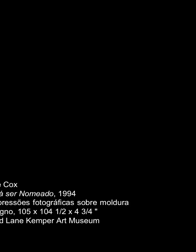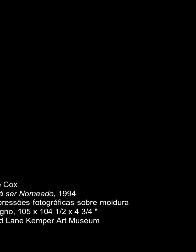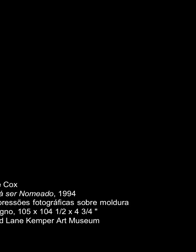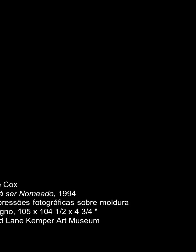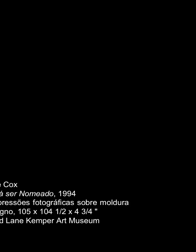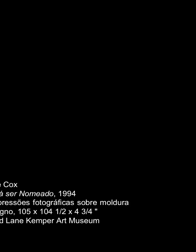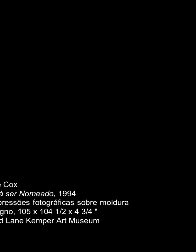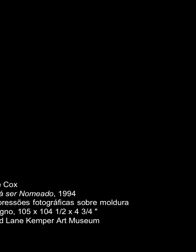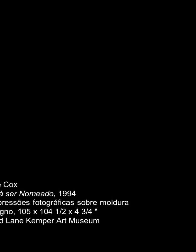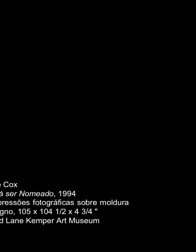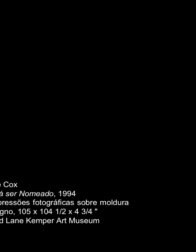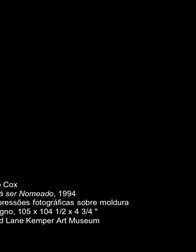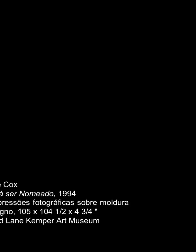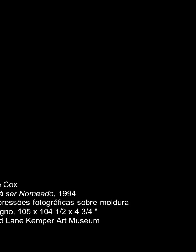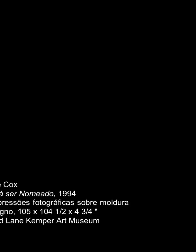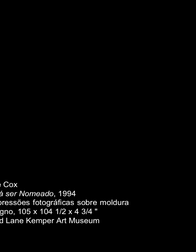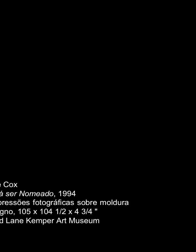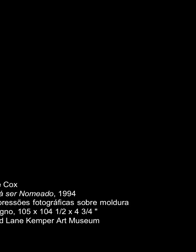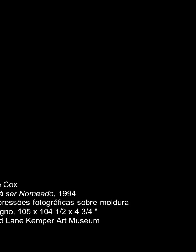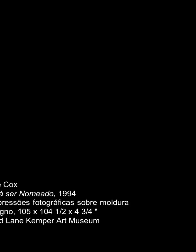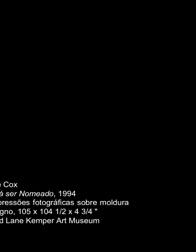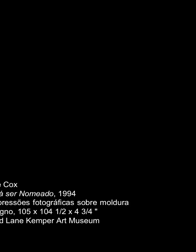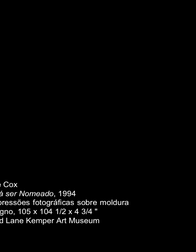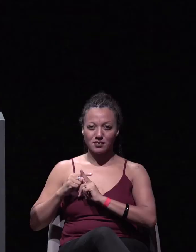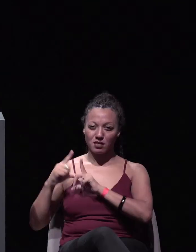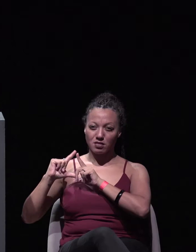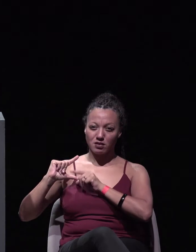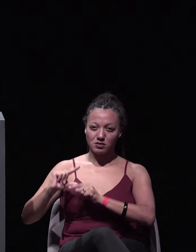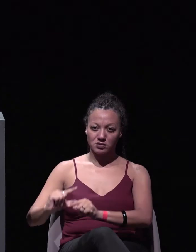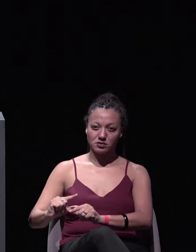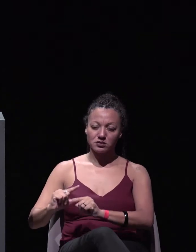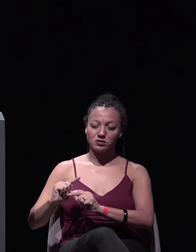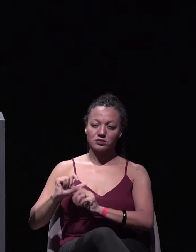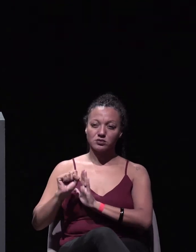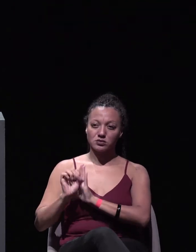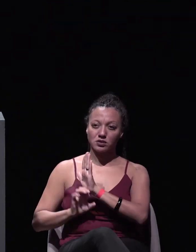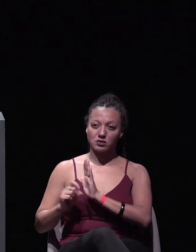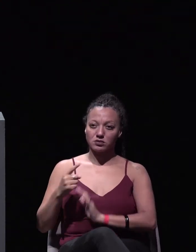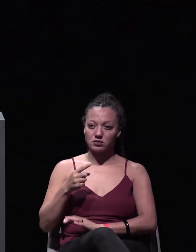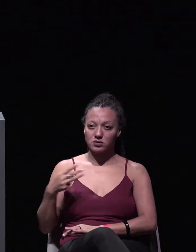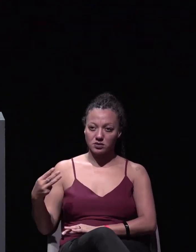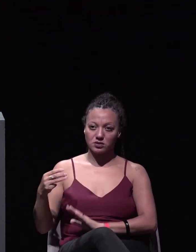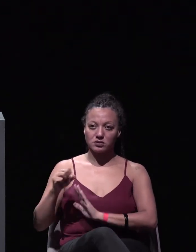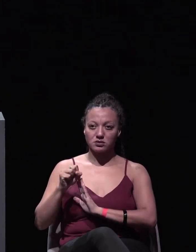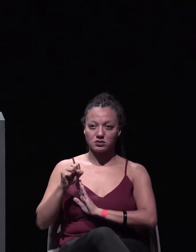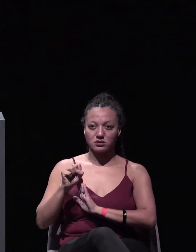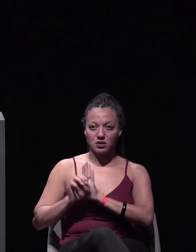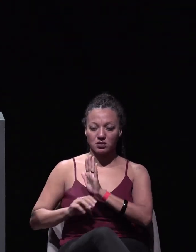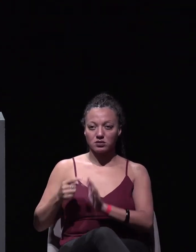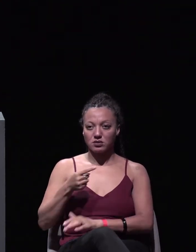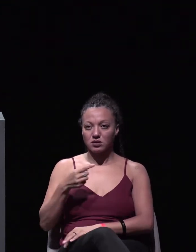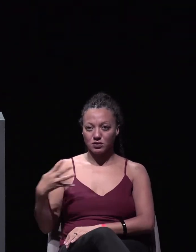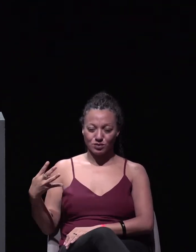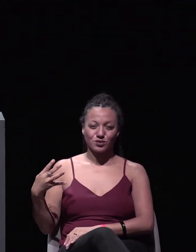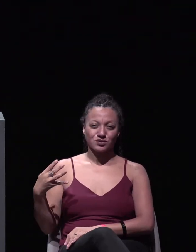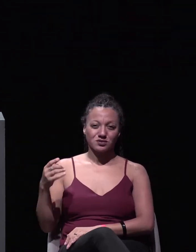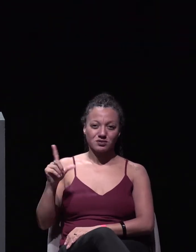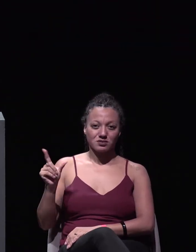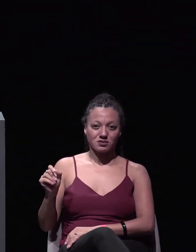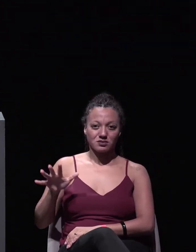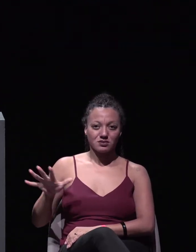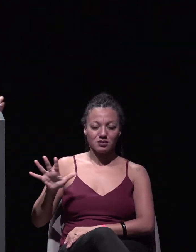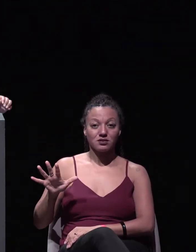Na tradição dos crucifixos italianos do século XIII, do século XIV, portanto, um elemento importante da